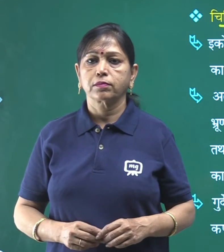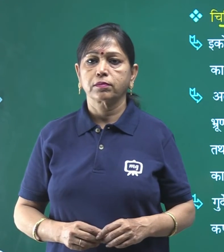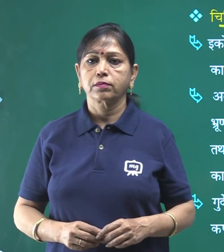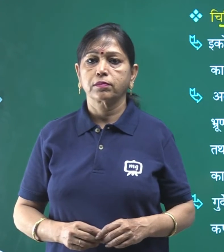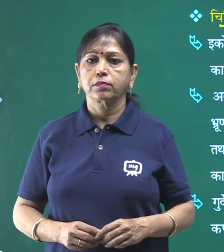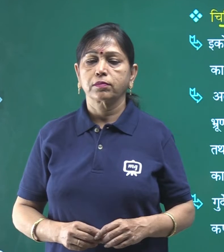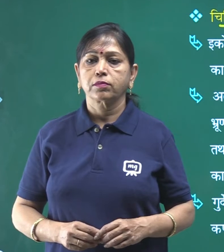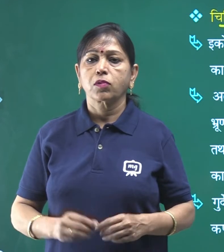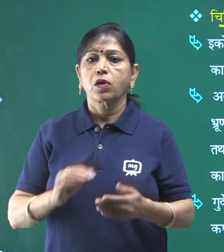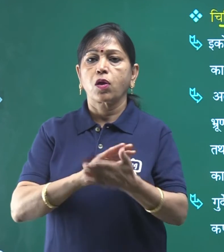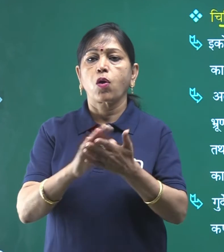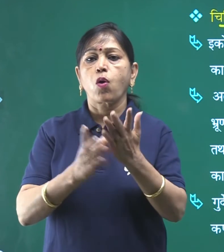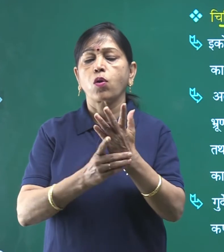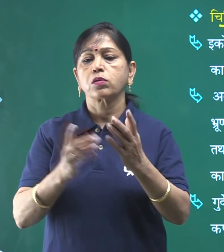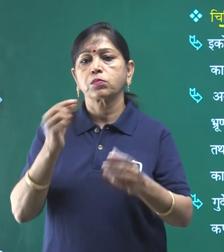चिकित्सा क्षेत्र में उपयोग